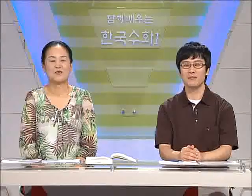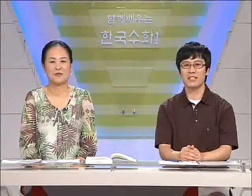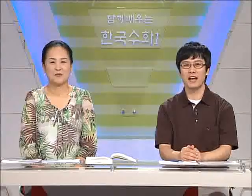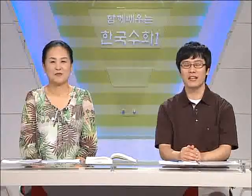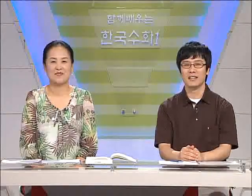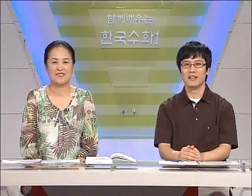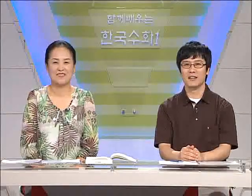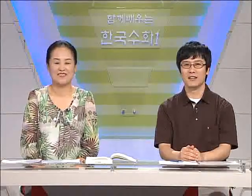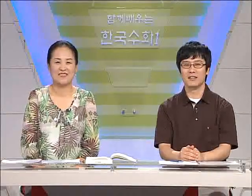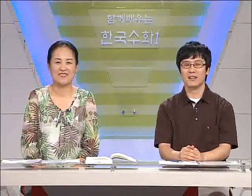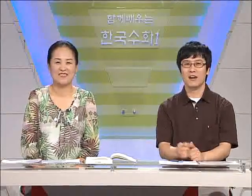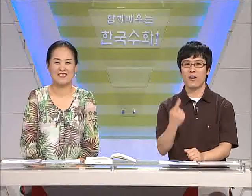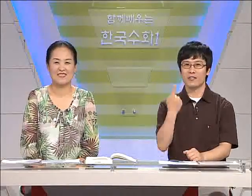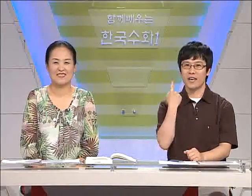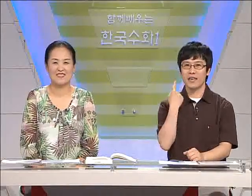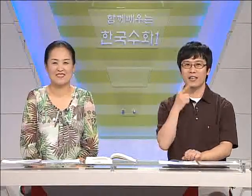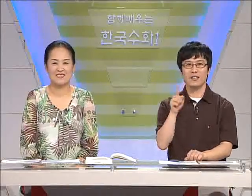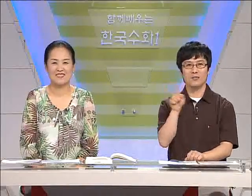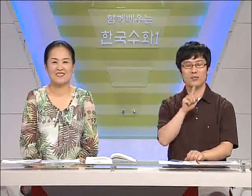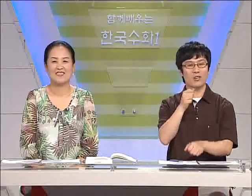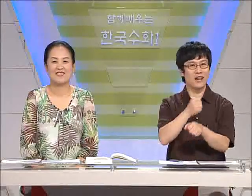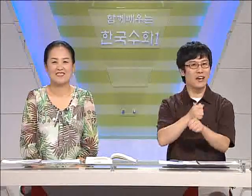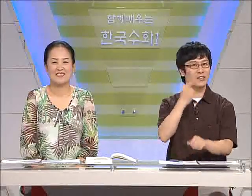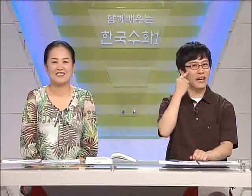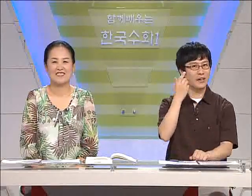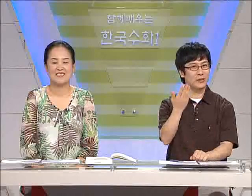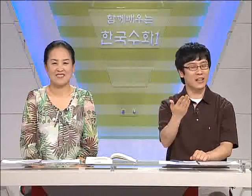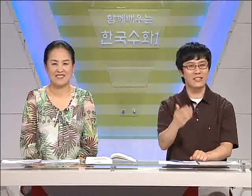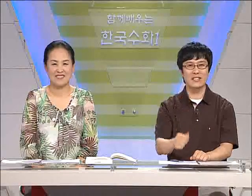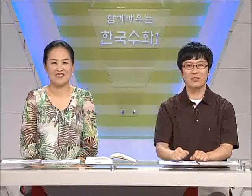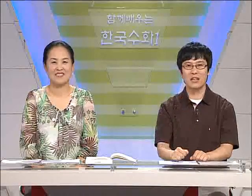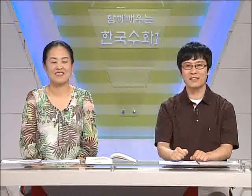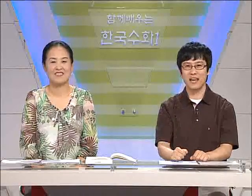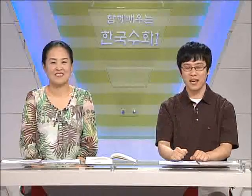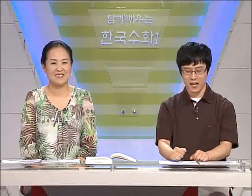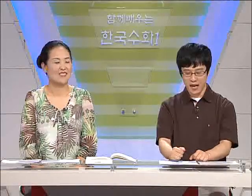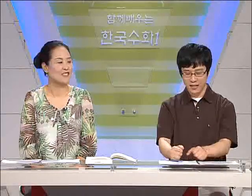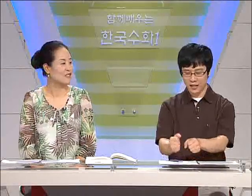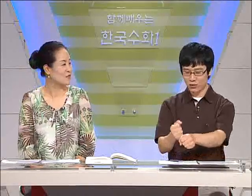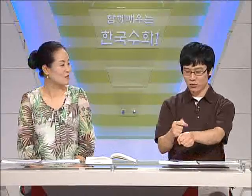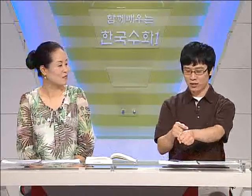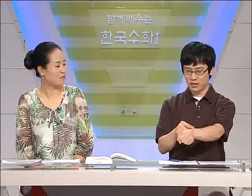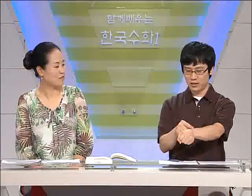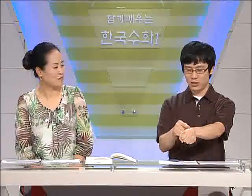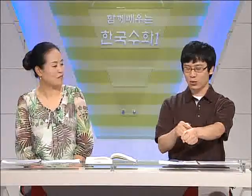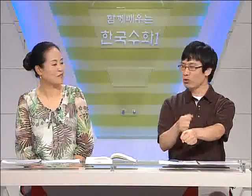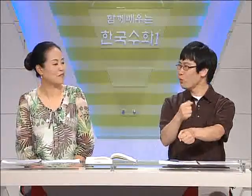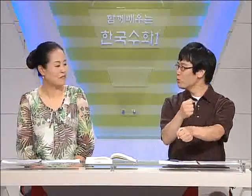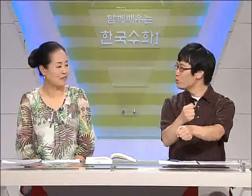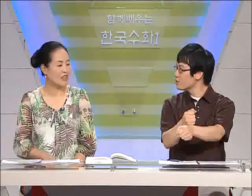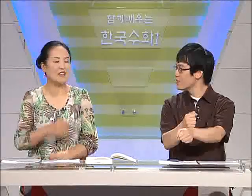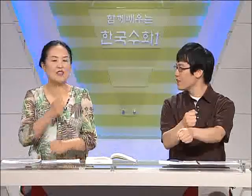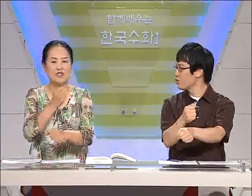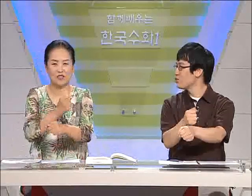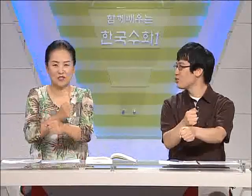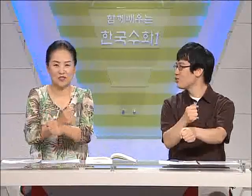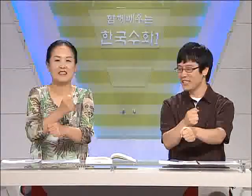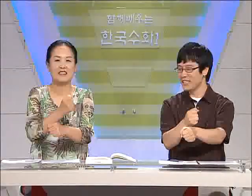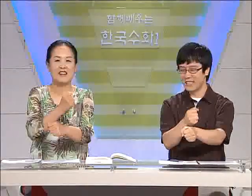하겠습니다. 어제 무엇을 하였나요? 라는 질문을 할 때 하다라는 수화는 손, 목 부분을 예, 이렇게 그렇죠. 두드려주는 거잖아요.